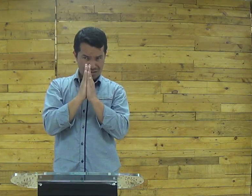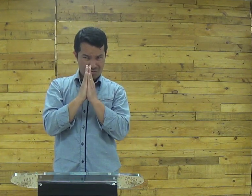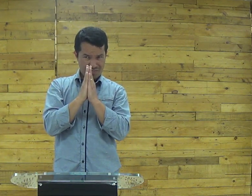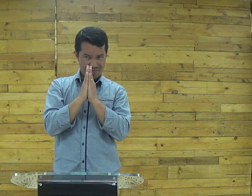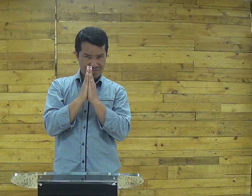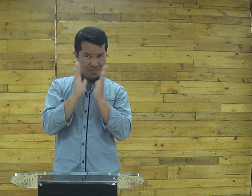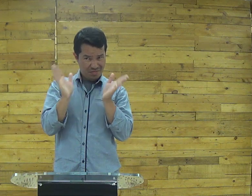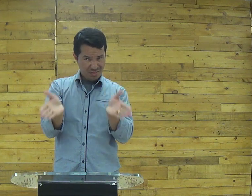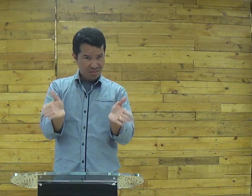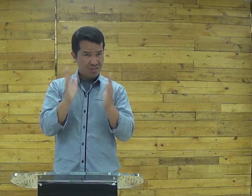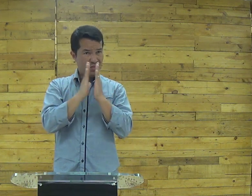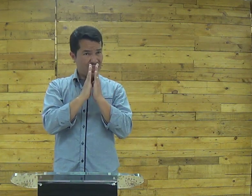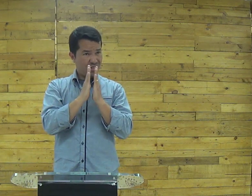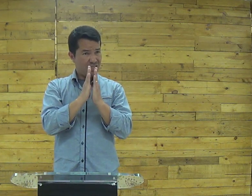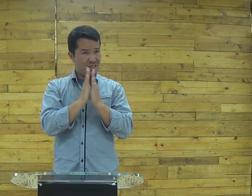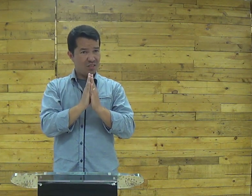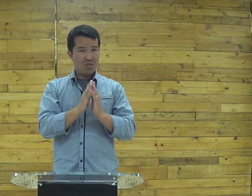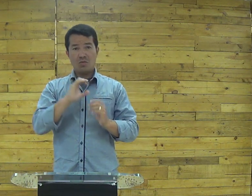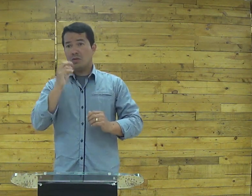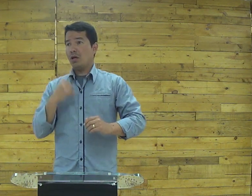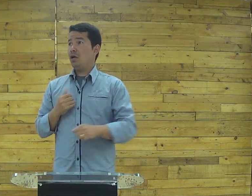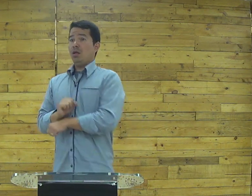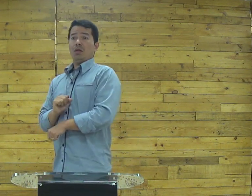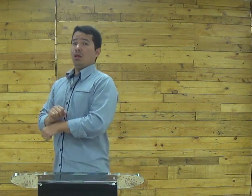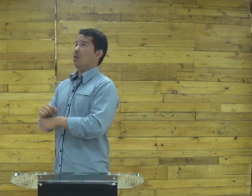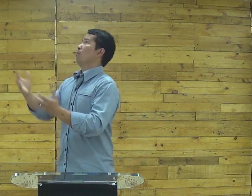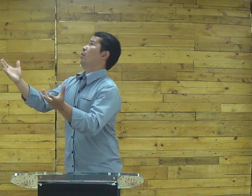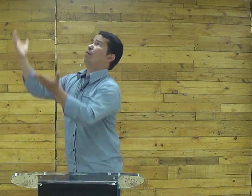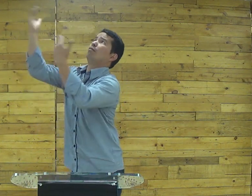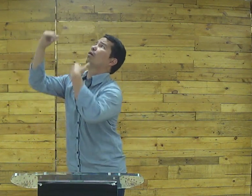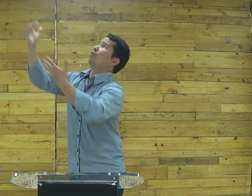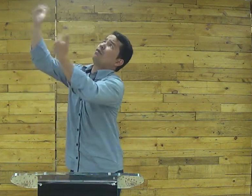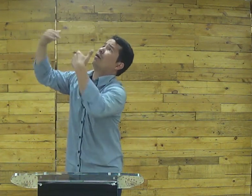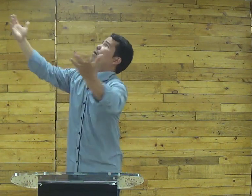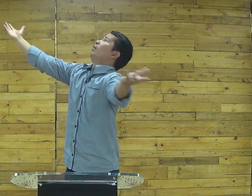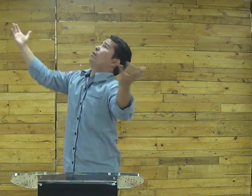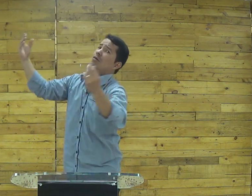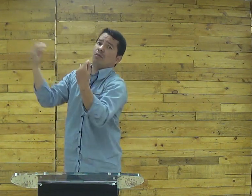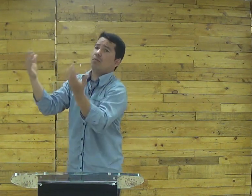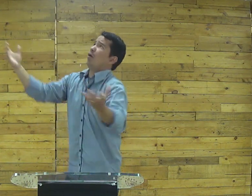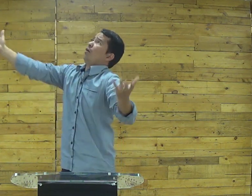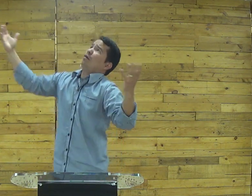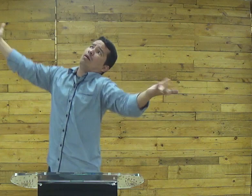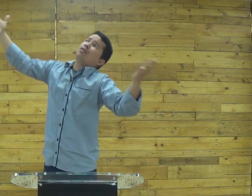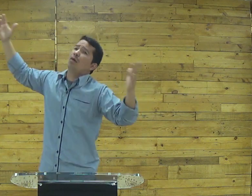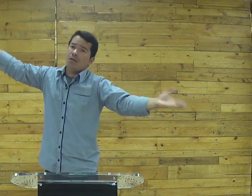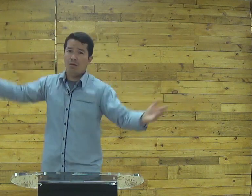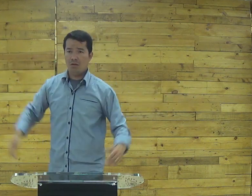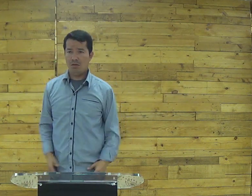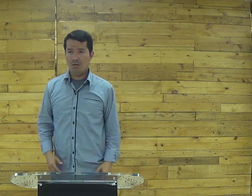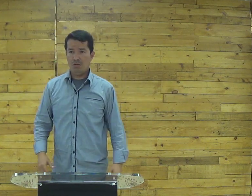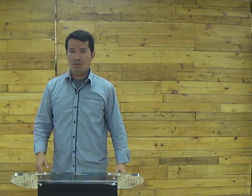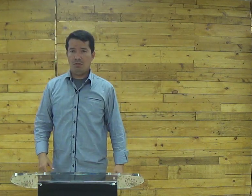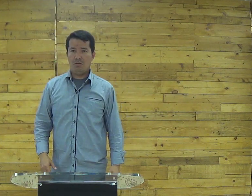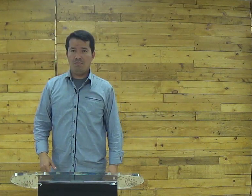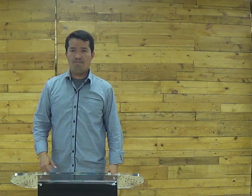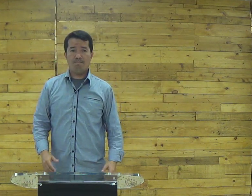de prática. Você já orou? Você ora? Ou você fica assim: não, vem cá, Deus, faz alguma